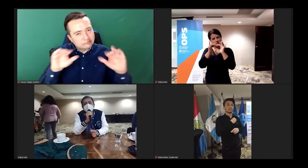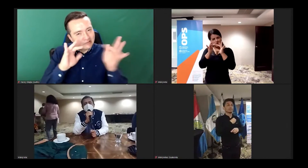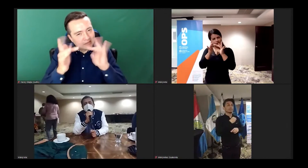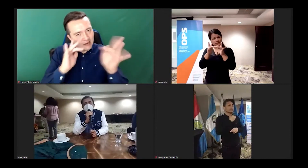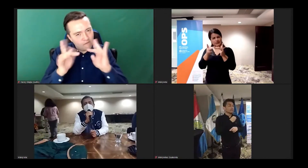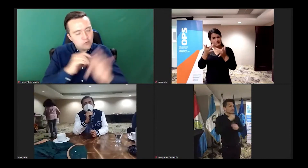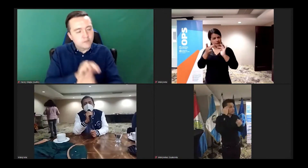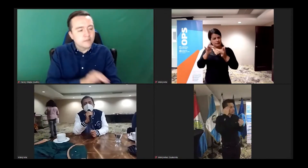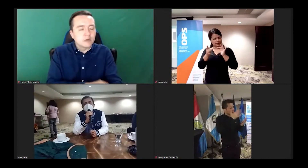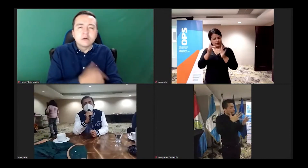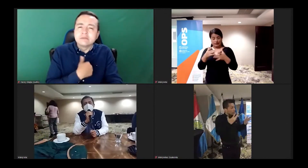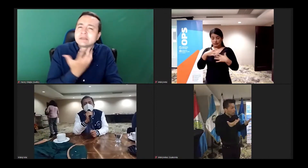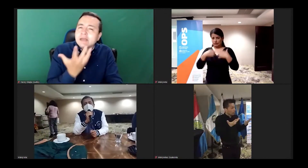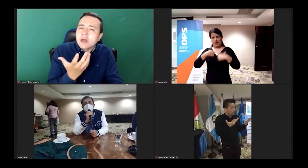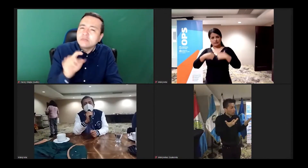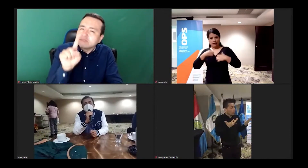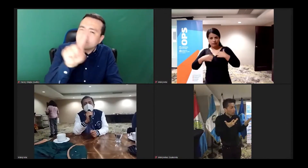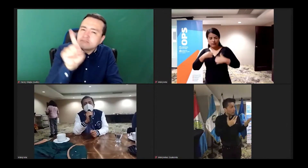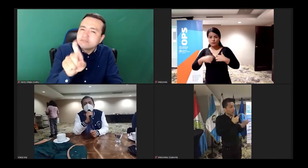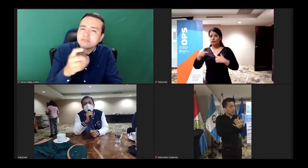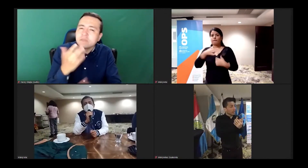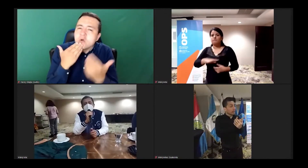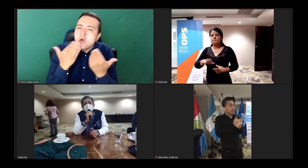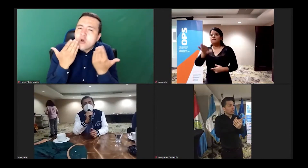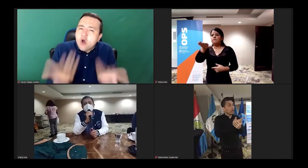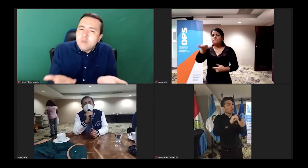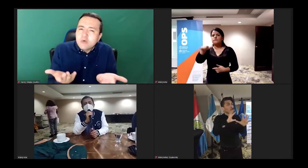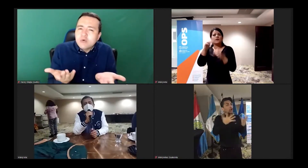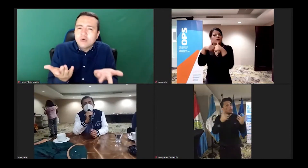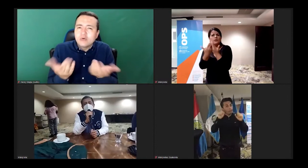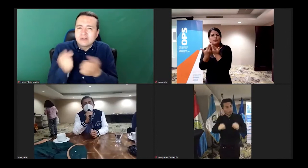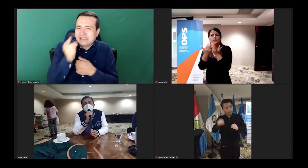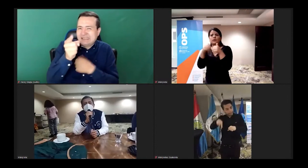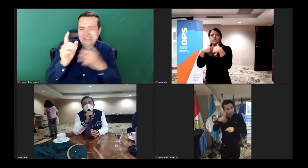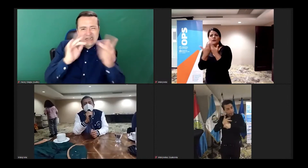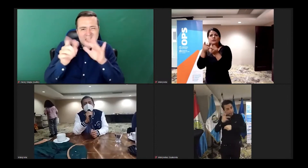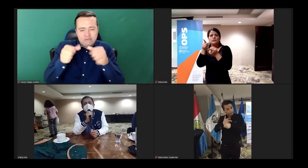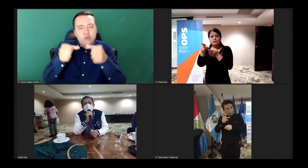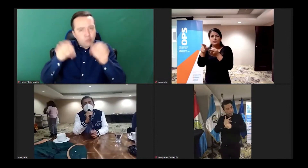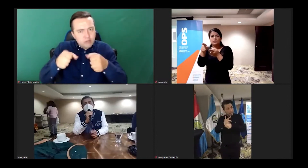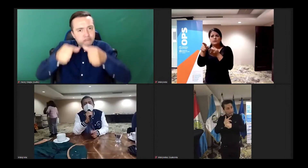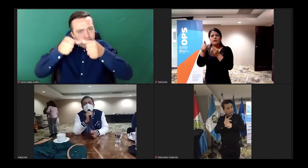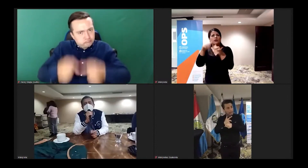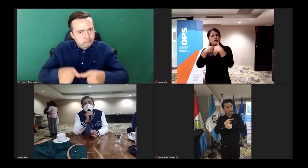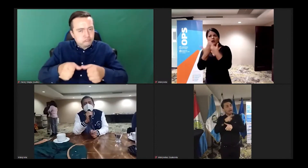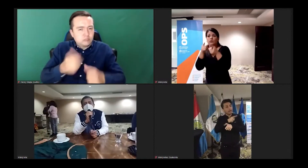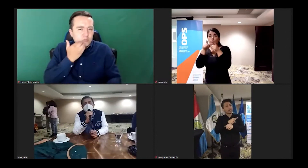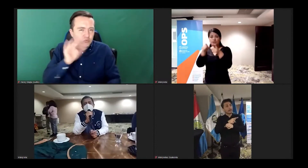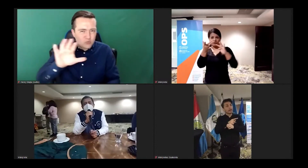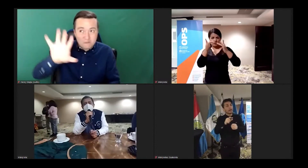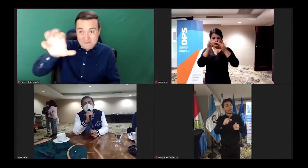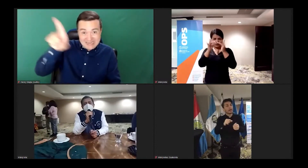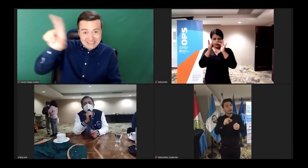cómo puede empezarse a implementar en un país esto de la plataforma de